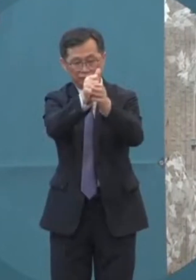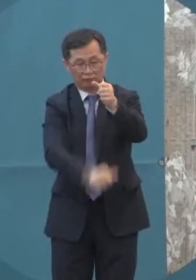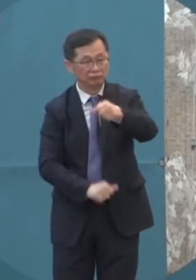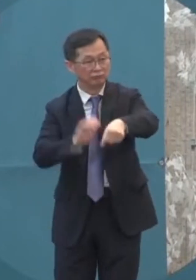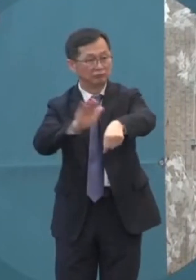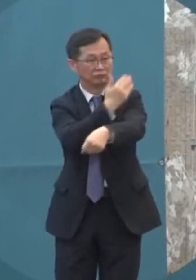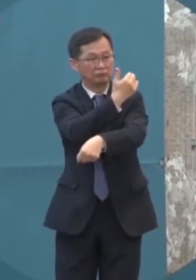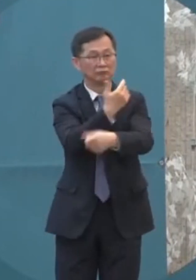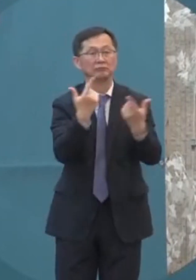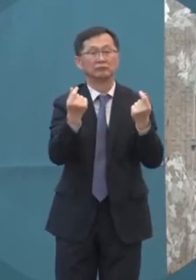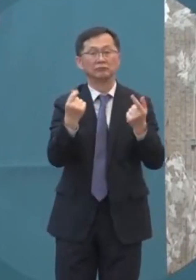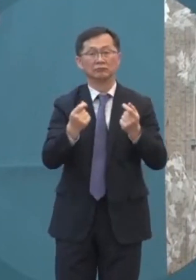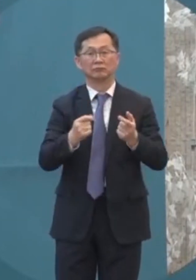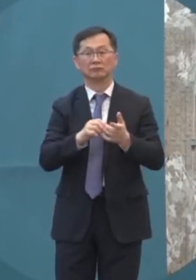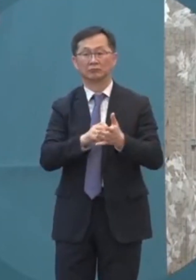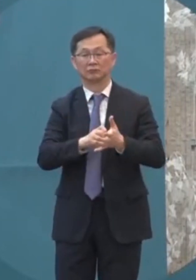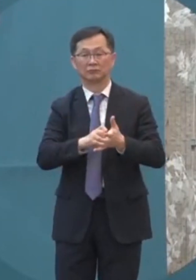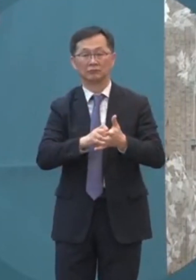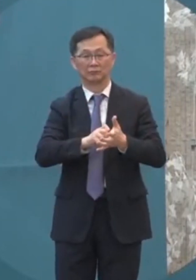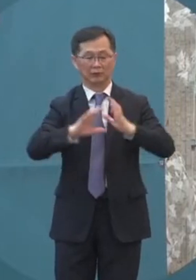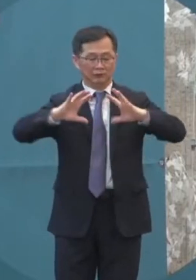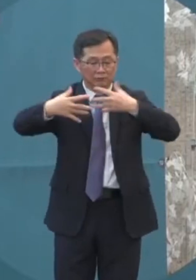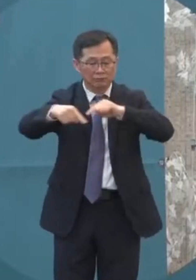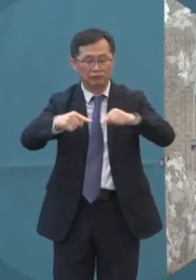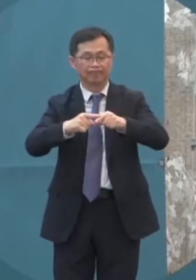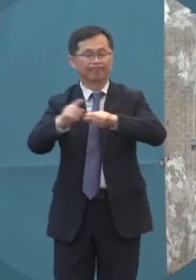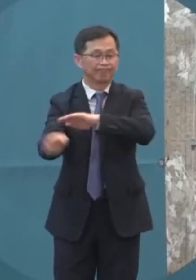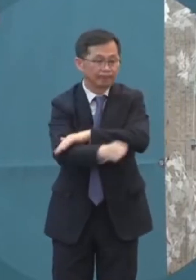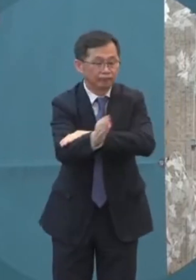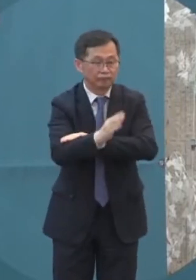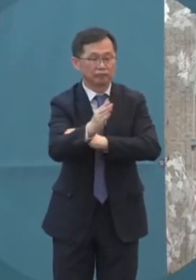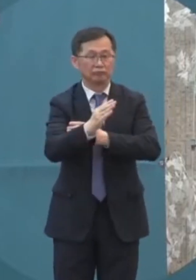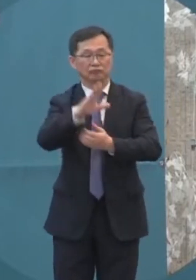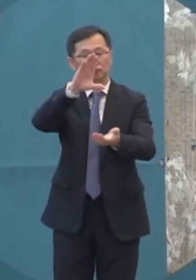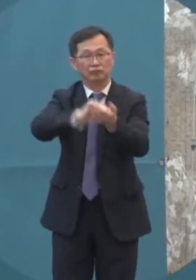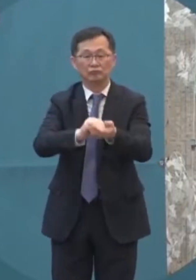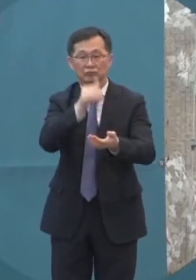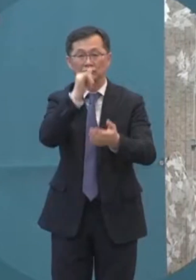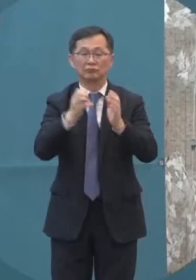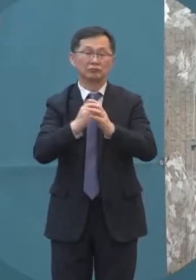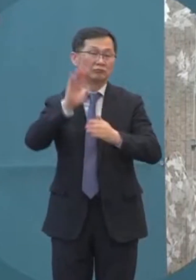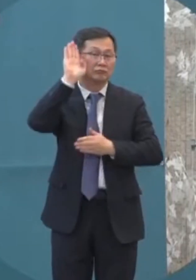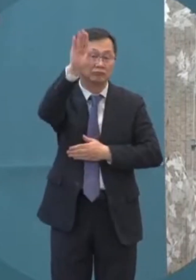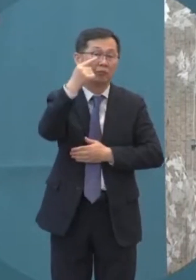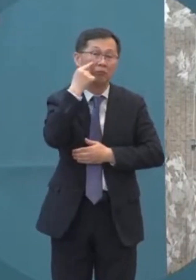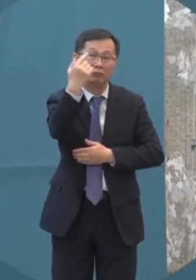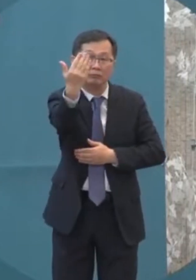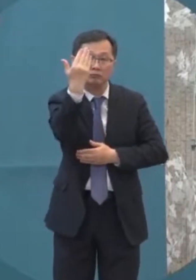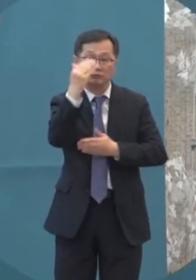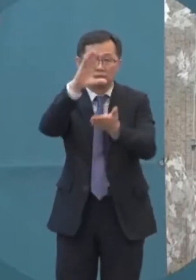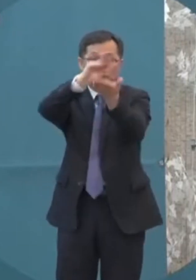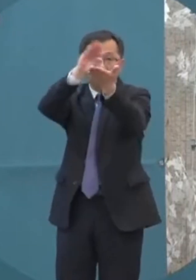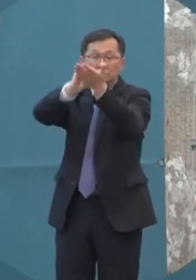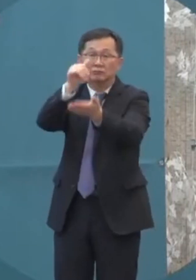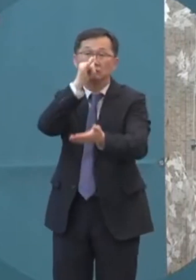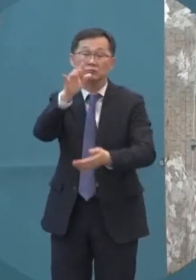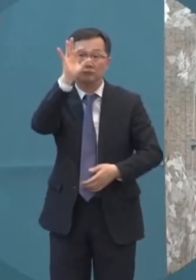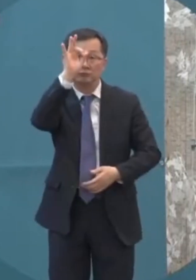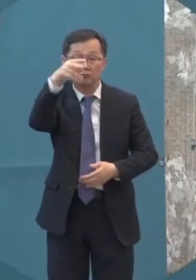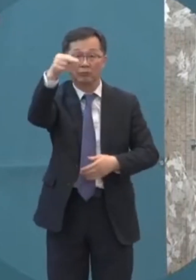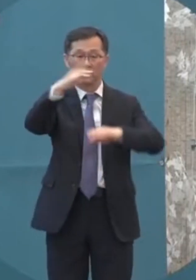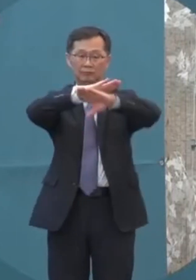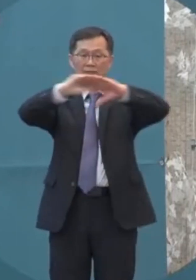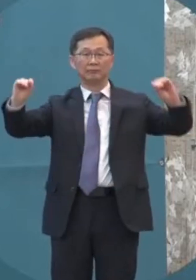타락하고 정부가 파탄나서 국가 위기가 뻔히 눈에 보이는데도 대응하지 못하고 있습니다.